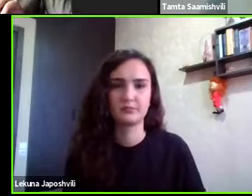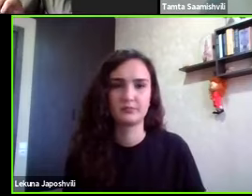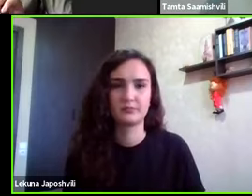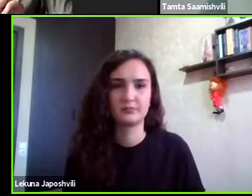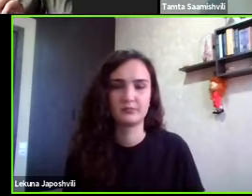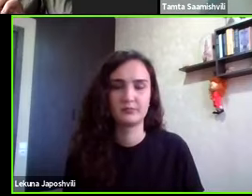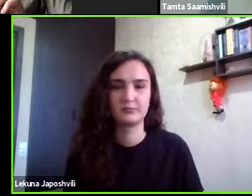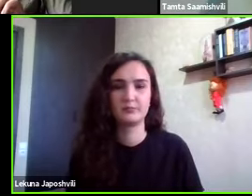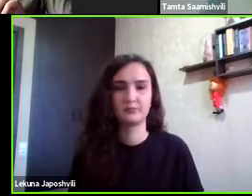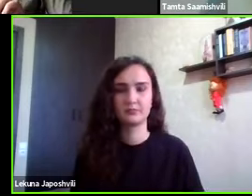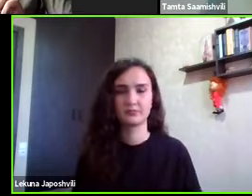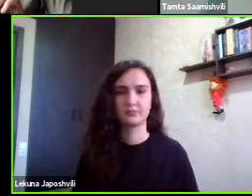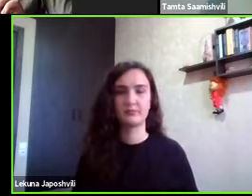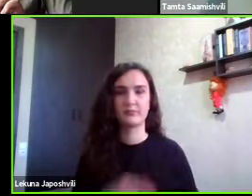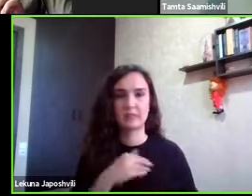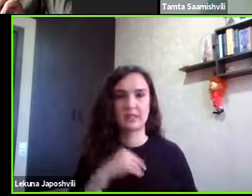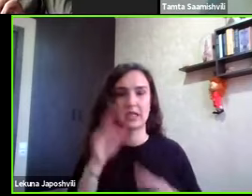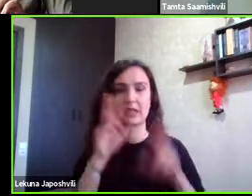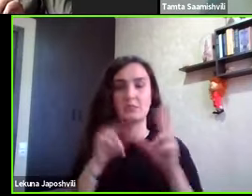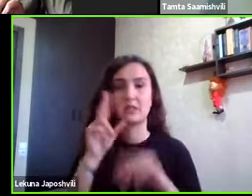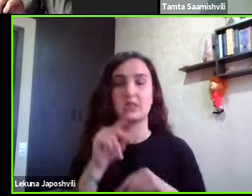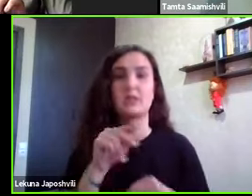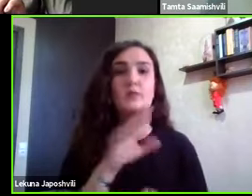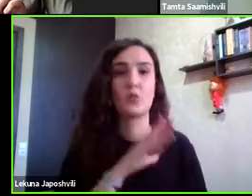მინდა იმედები ქონია და ვთქვა რომ